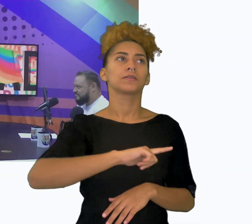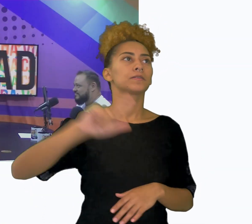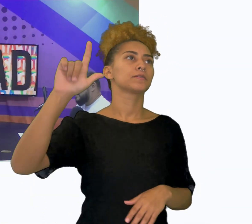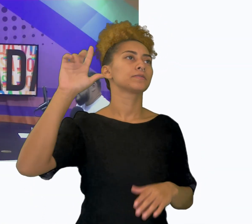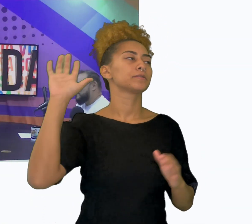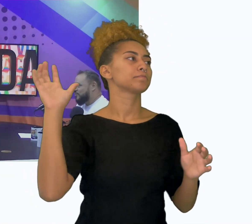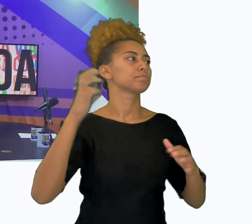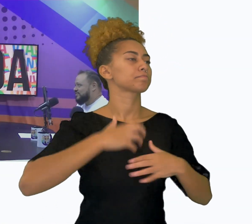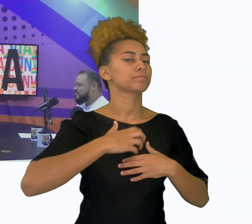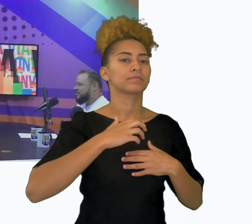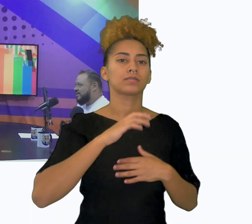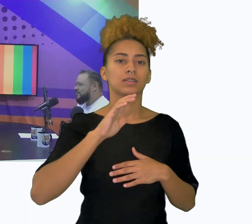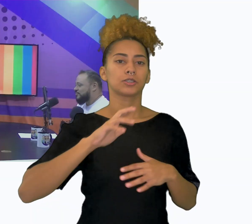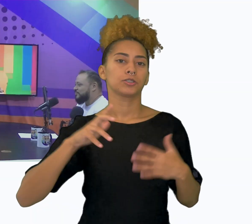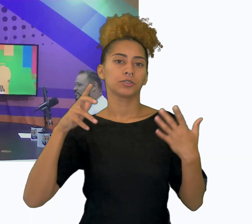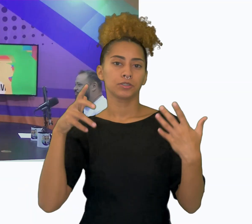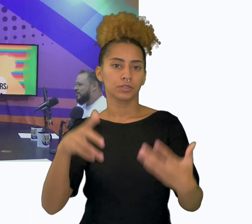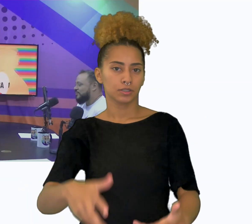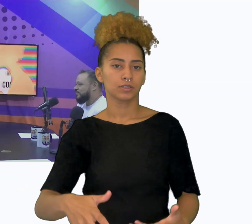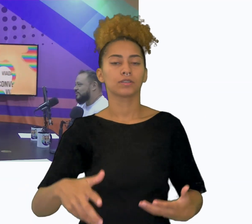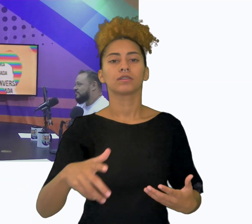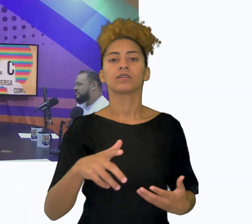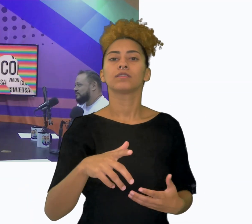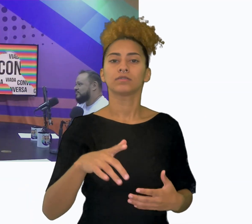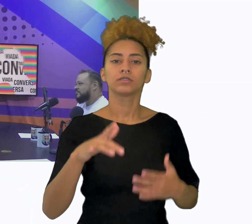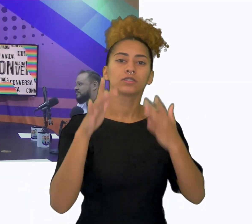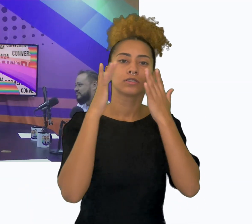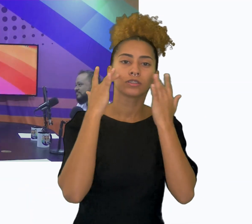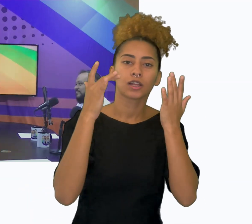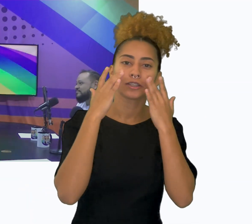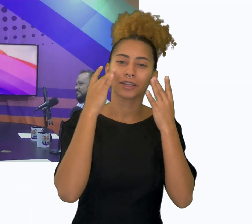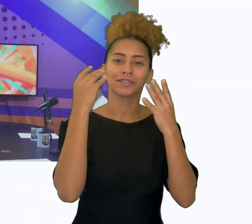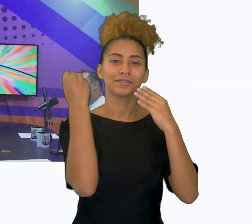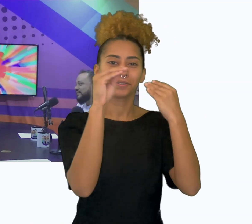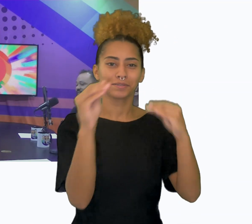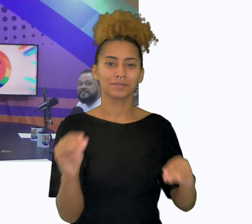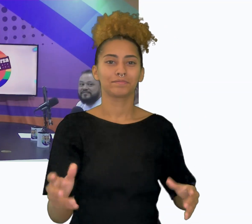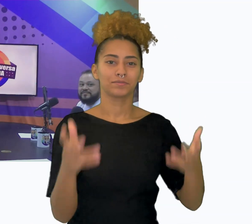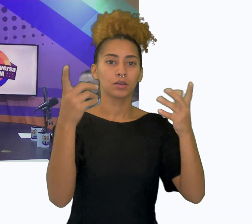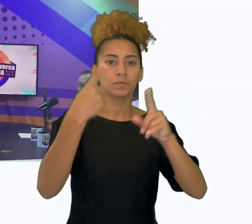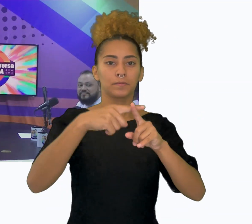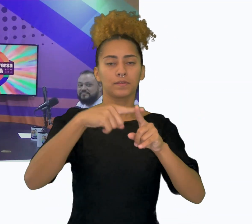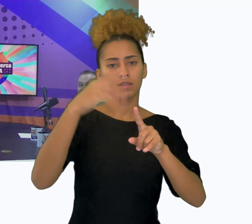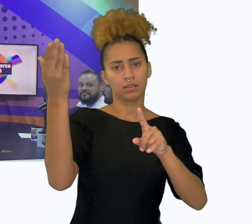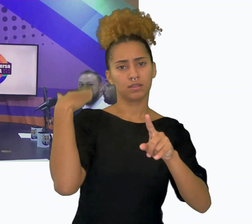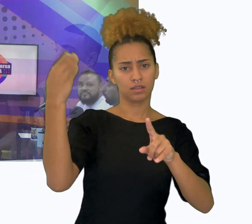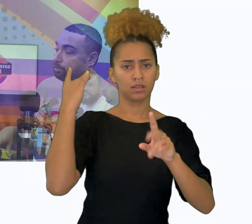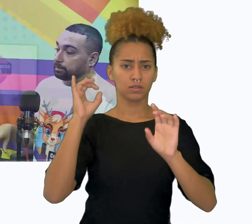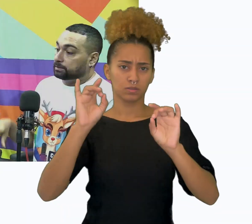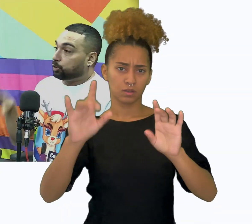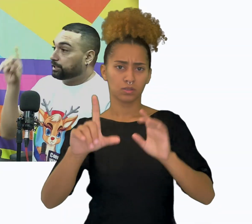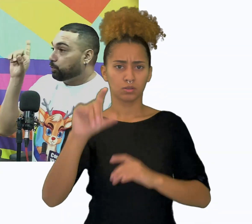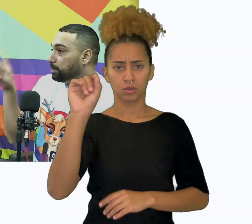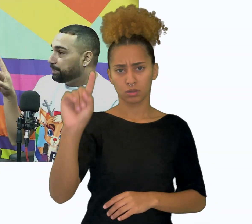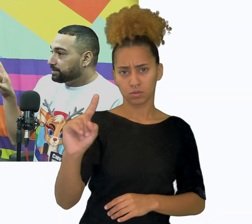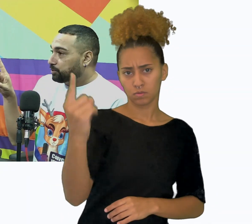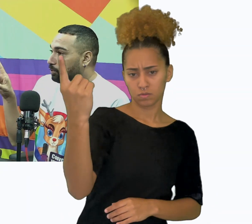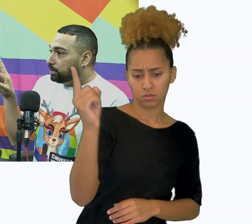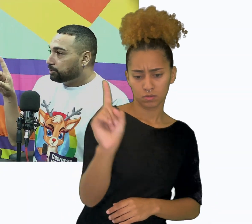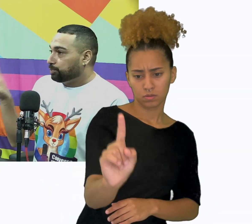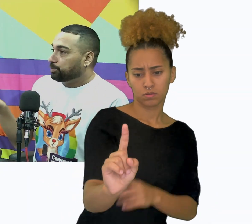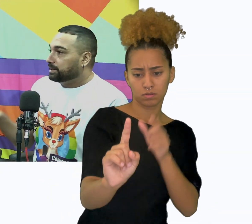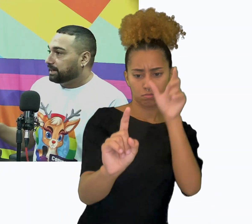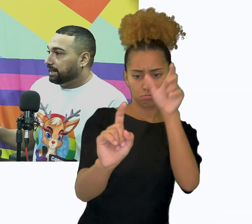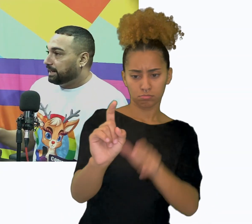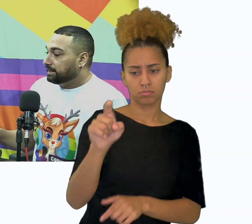cara. Quando vocês chegaram pro teatralizou porque a gente muita teatralizou, coisa, foi. né? Porque antigamente era só escolher uma pessoa,